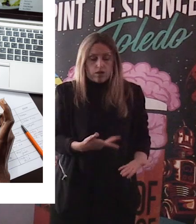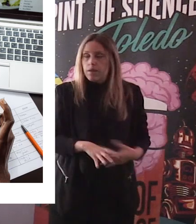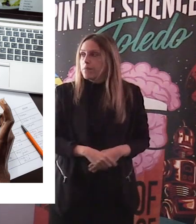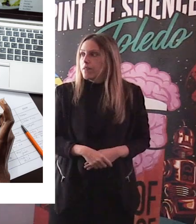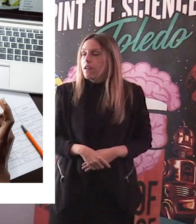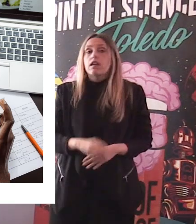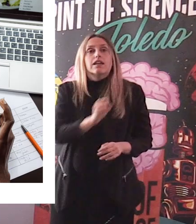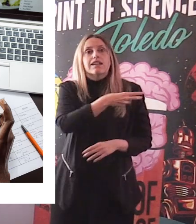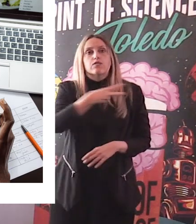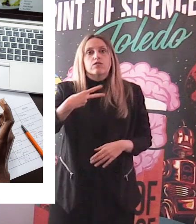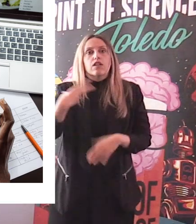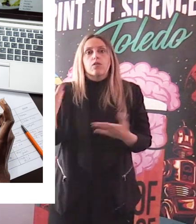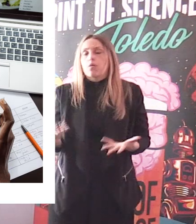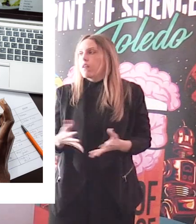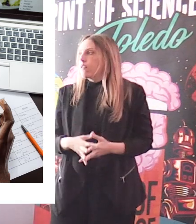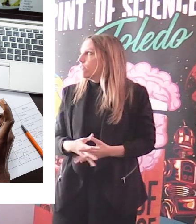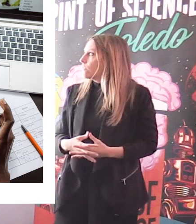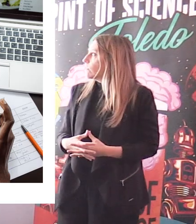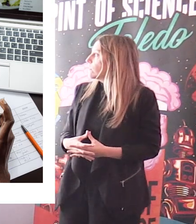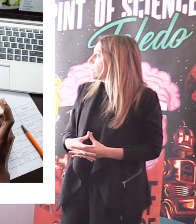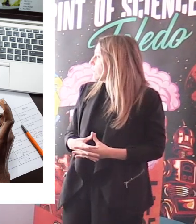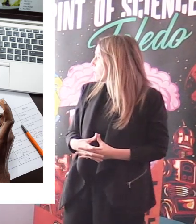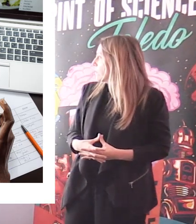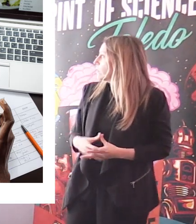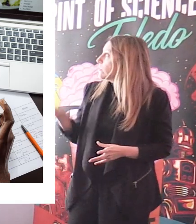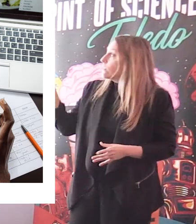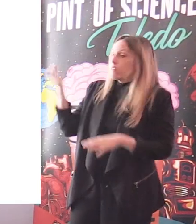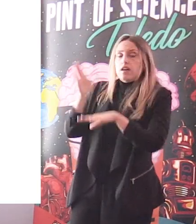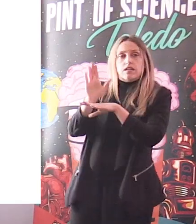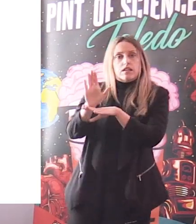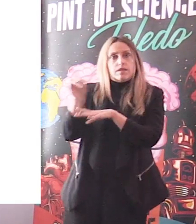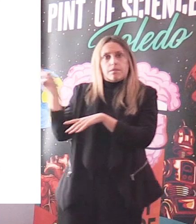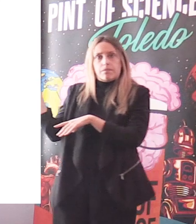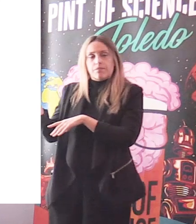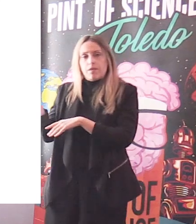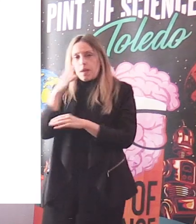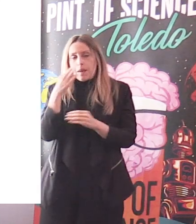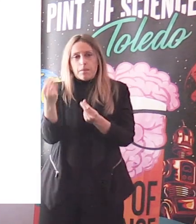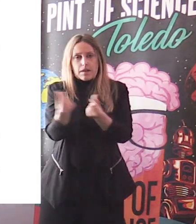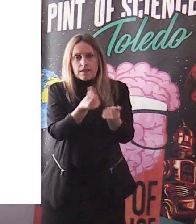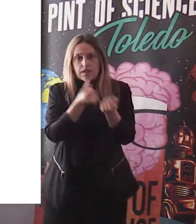el resultado de esto? Aquí lo tenemos. Es la predicción de hoy